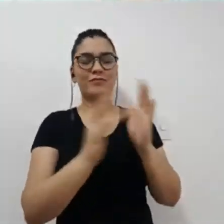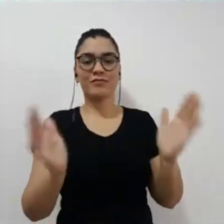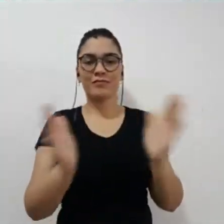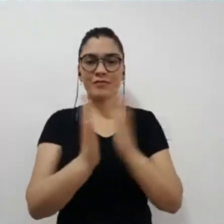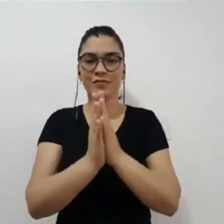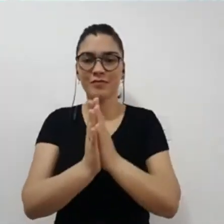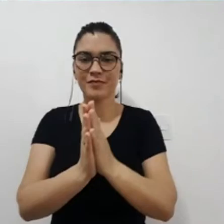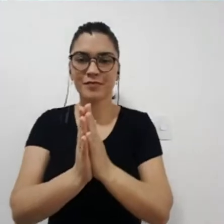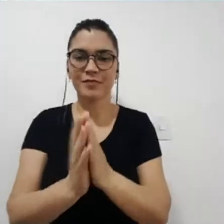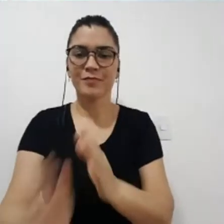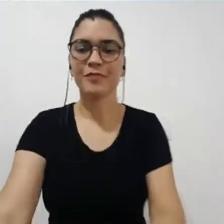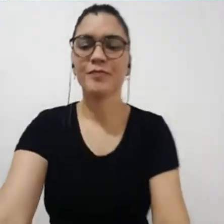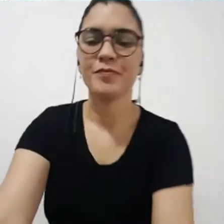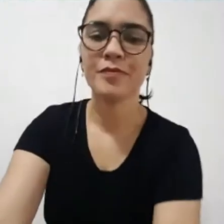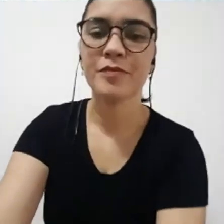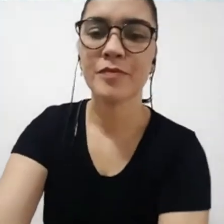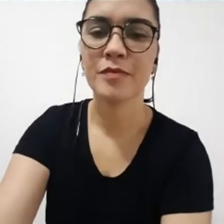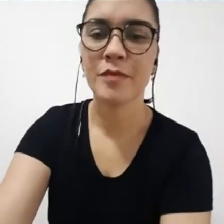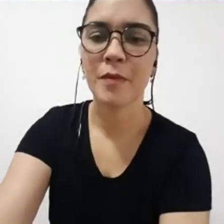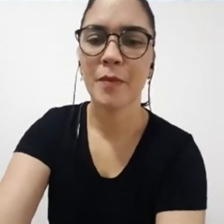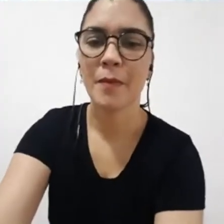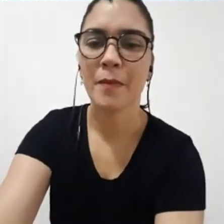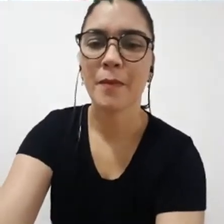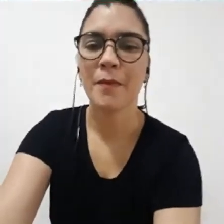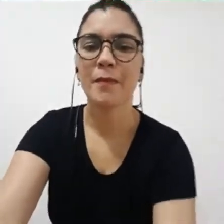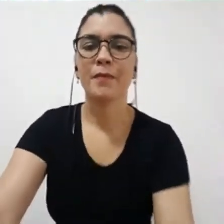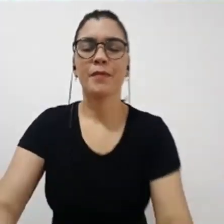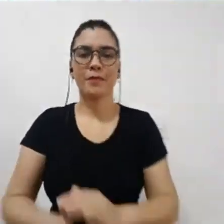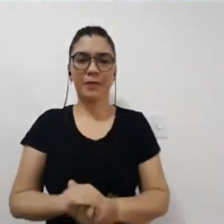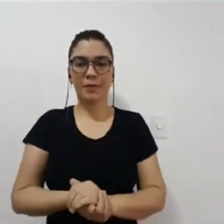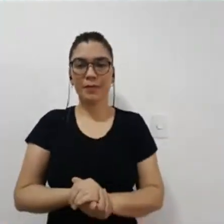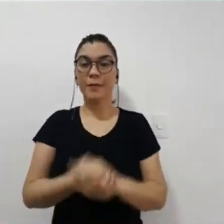lá. Hoje eu fiz, nesse período,